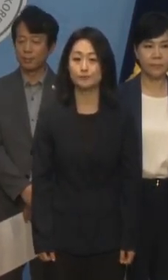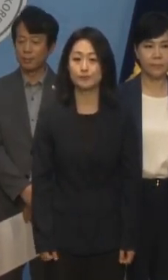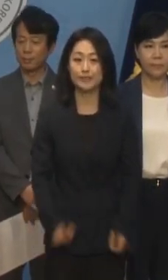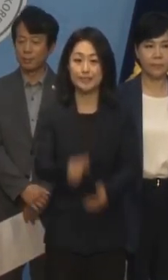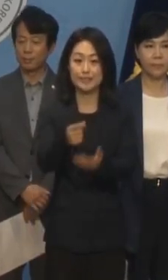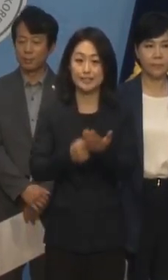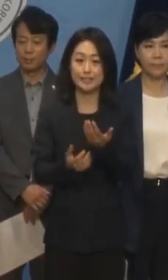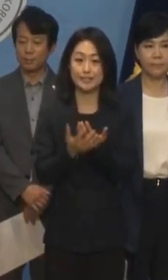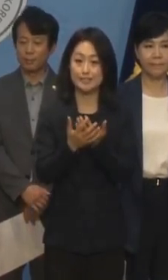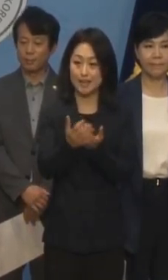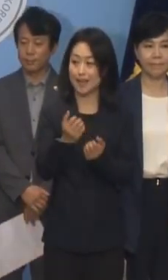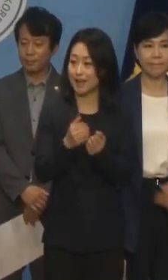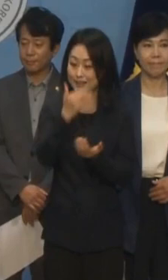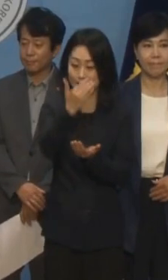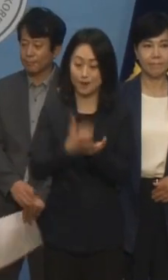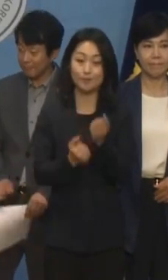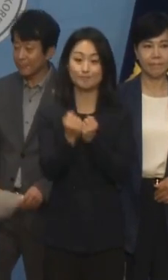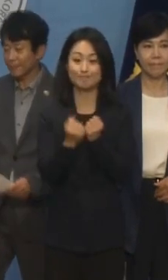기자회견을 시작하겠습니다.